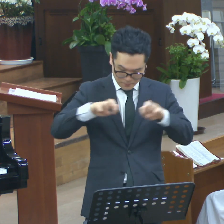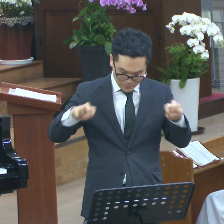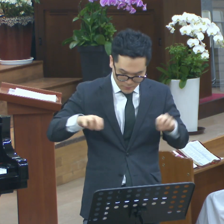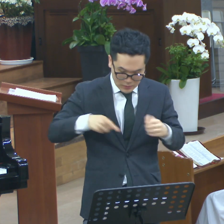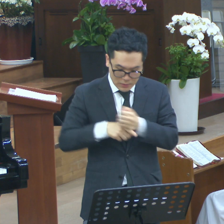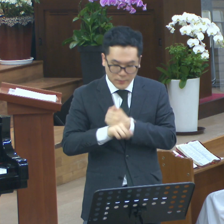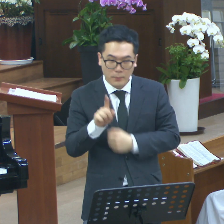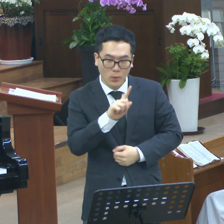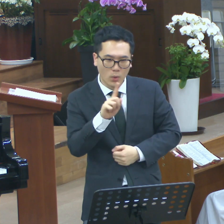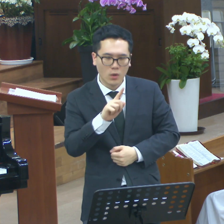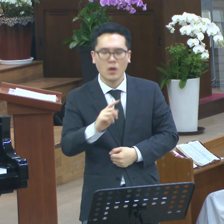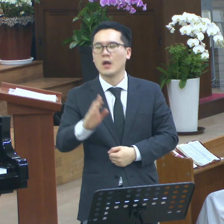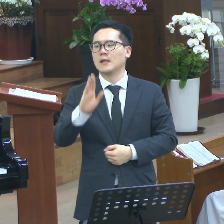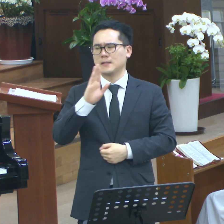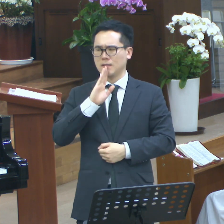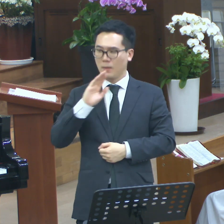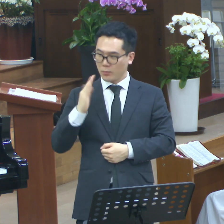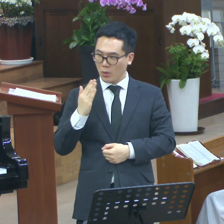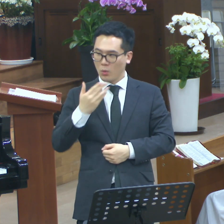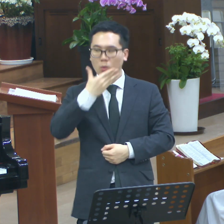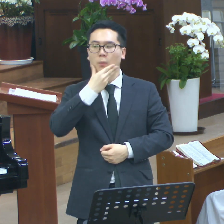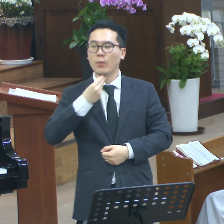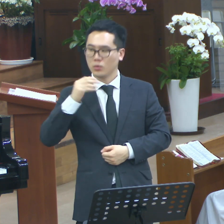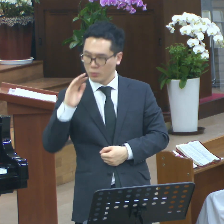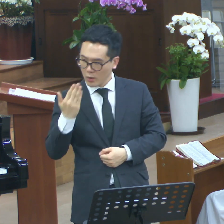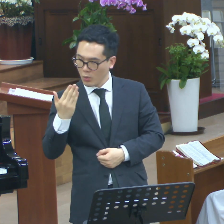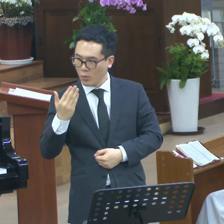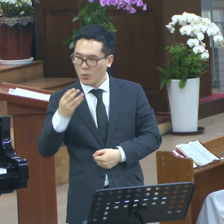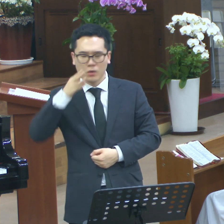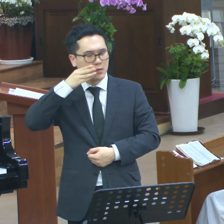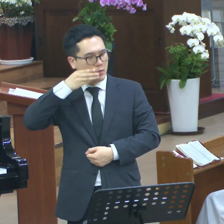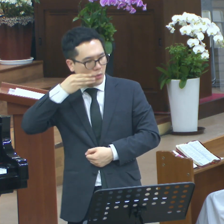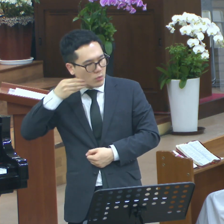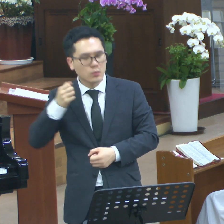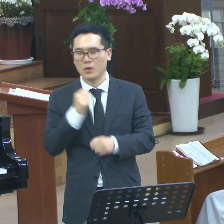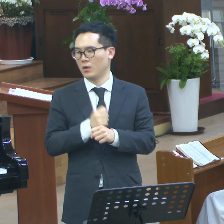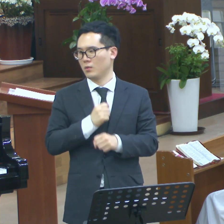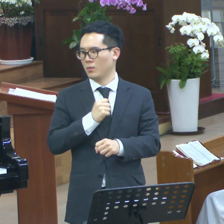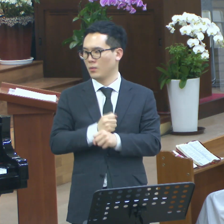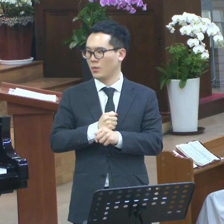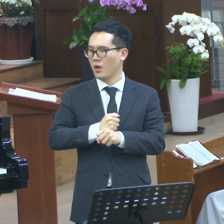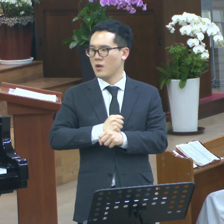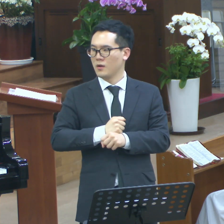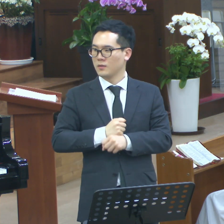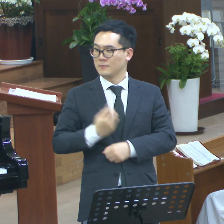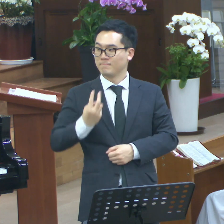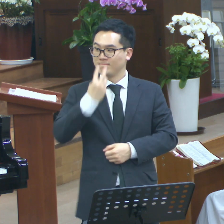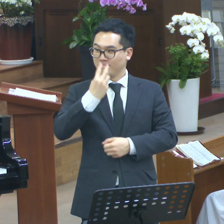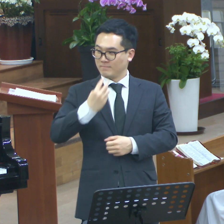복되며 형통하고 활력이 넘치는 삶을 회복하게